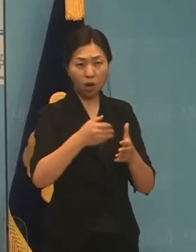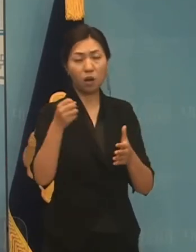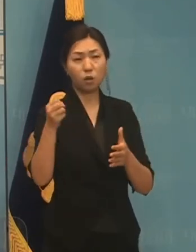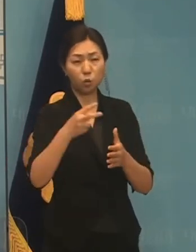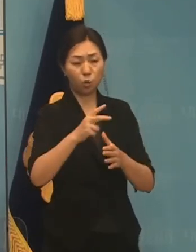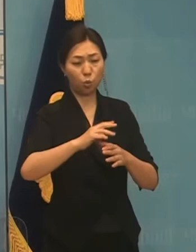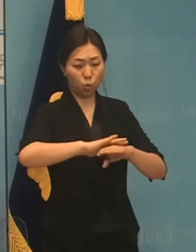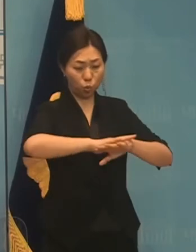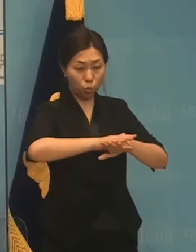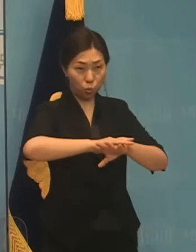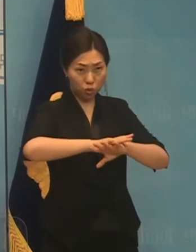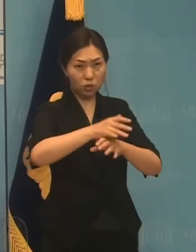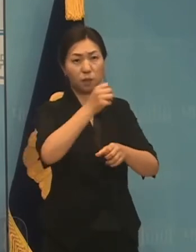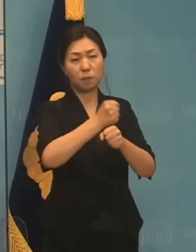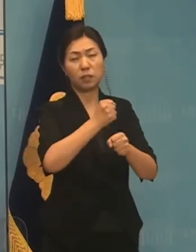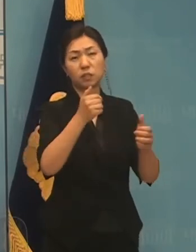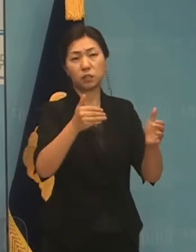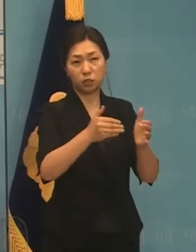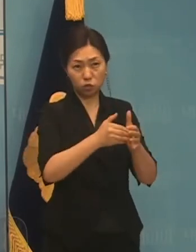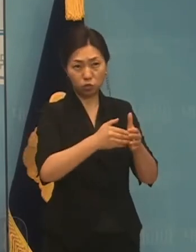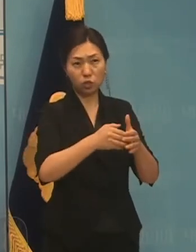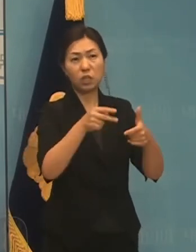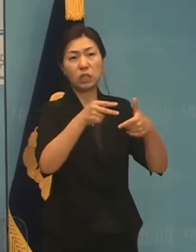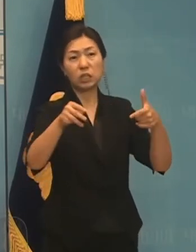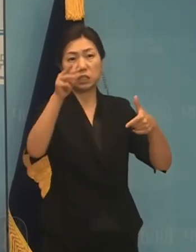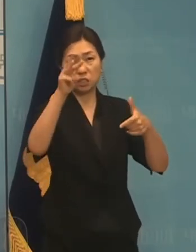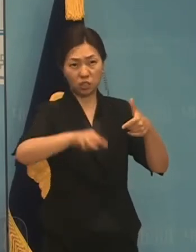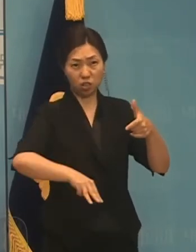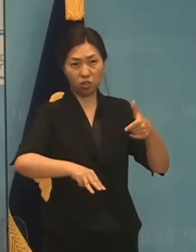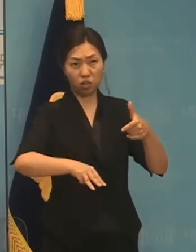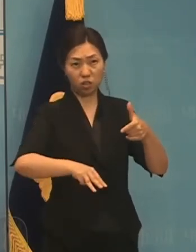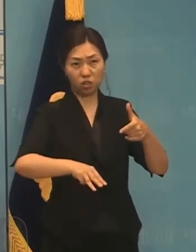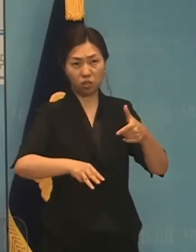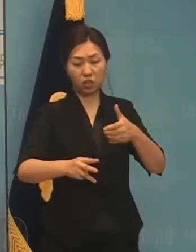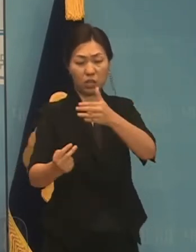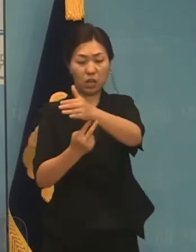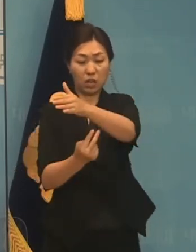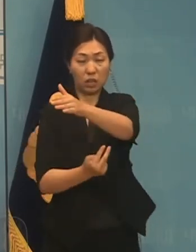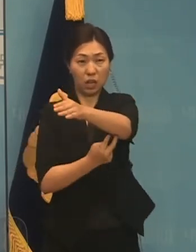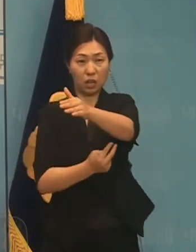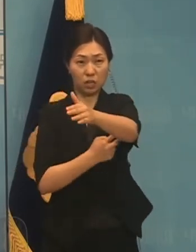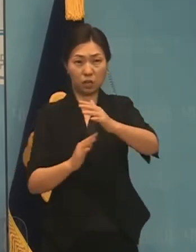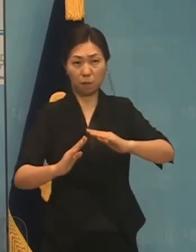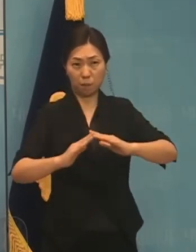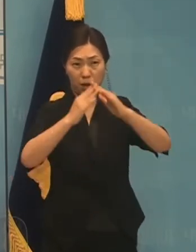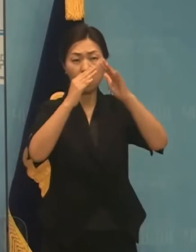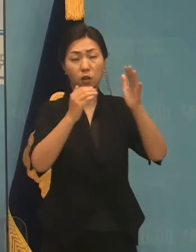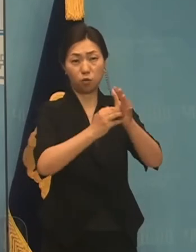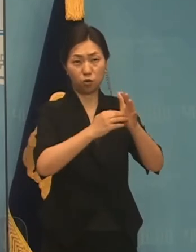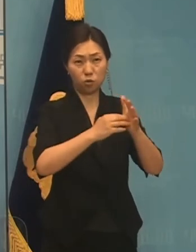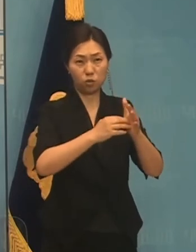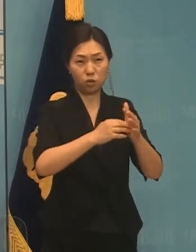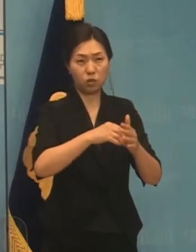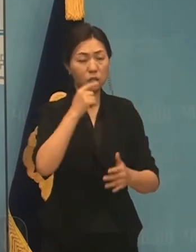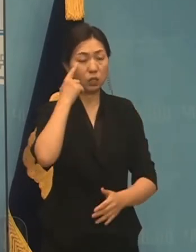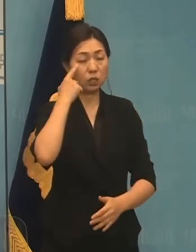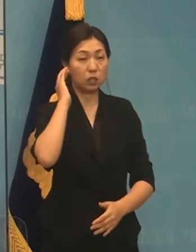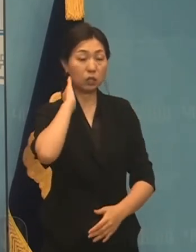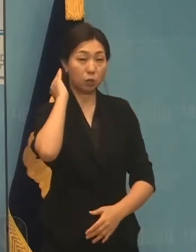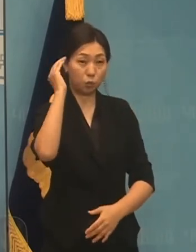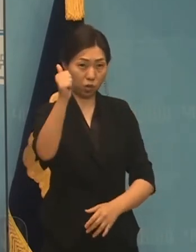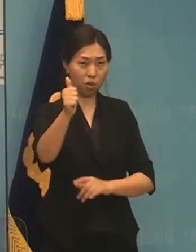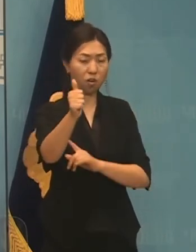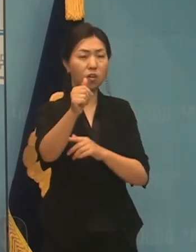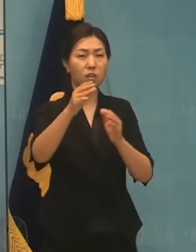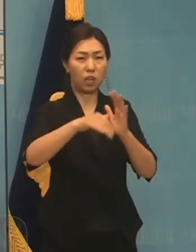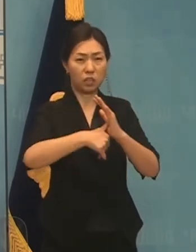인프라를 구축을 하고 인천대교를 건설하였으며 이명박 대통령 때는 인천대교를